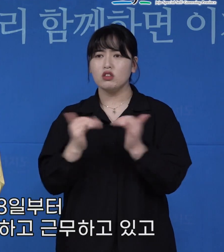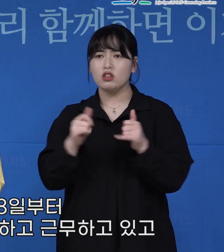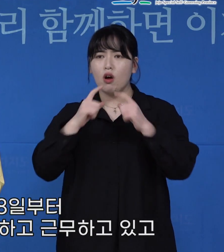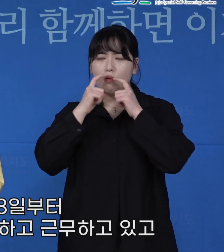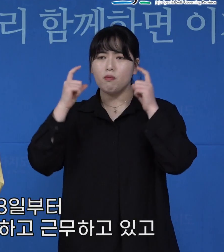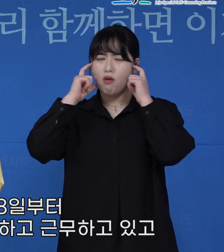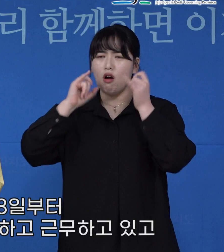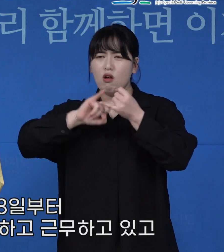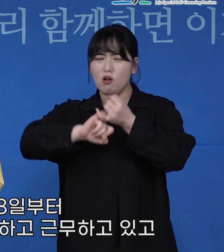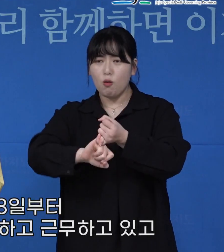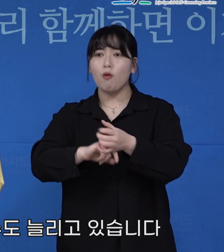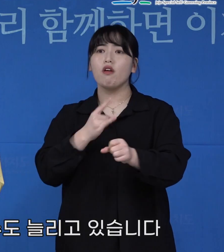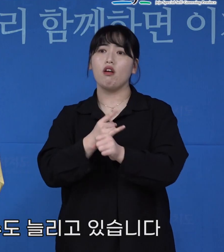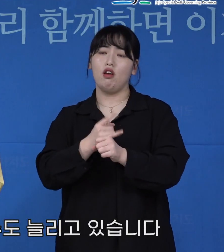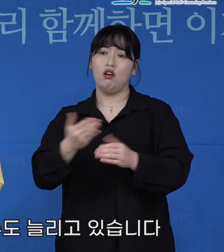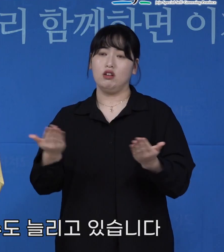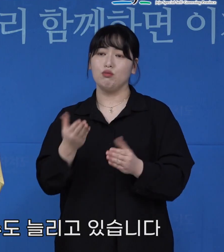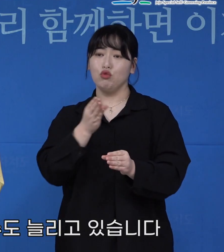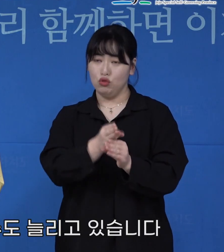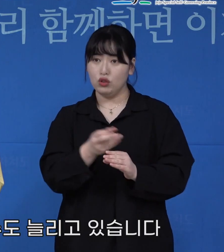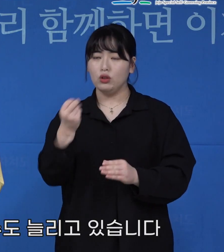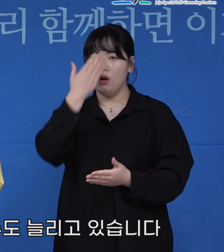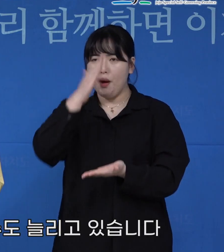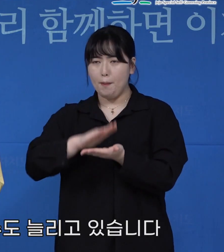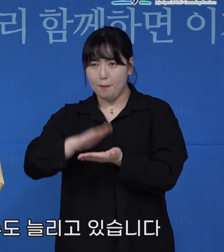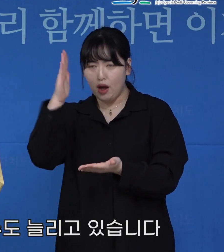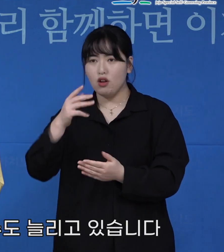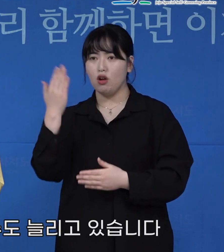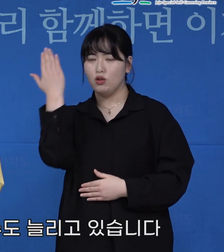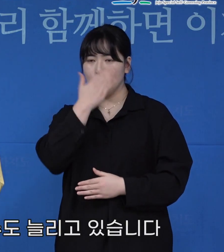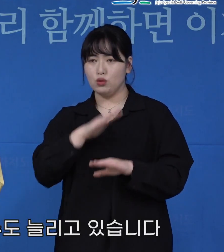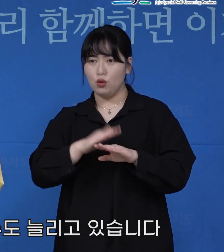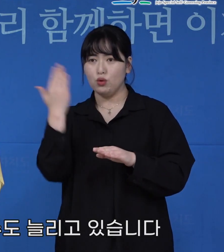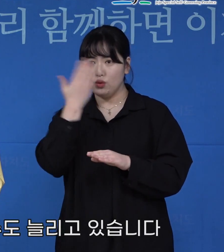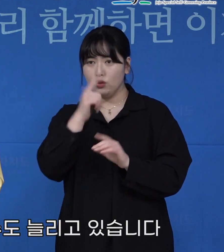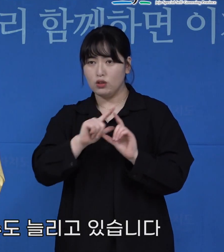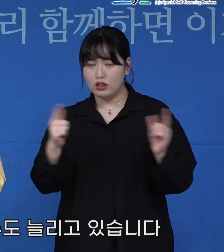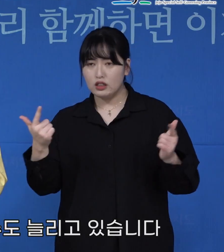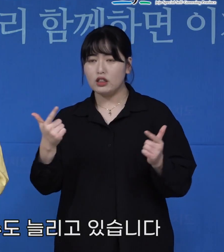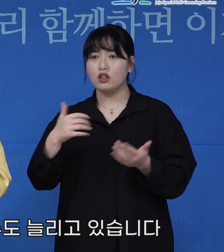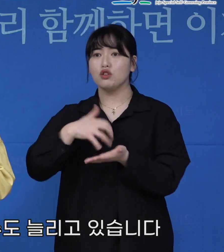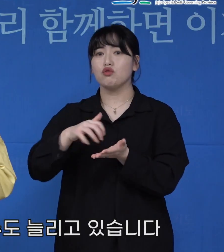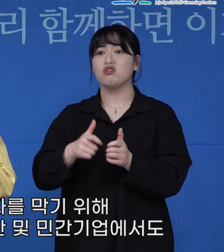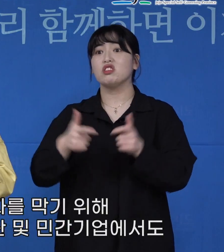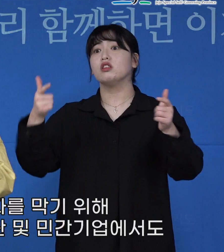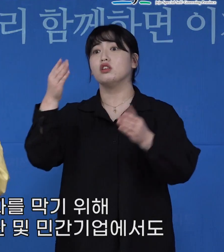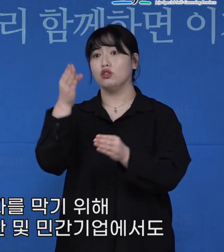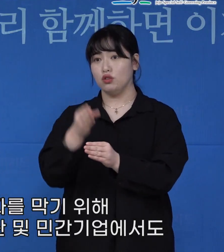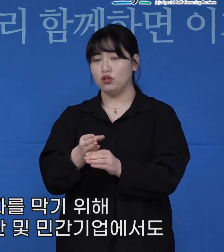마스크를 착용하고 근무하고 있고 발열 체크, 소독 등 횟수를 늘리고 있습니다.